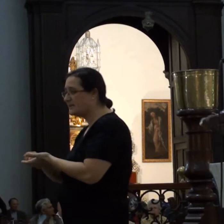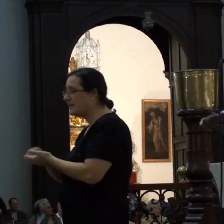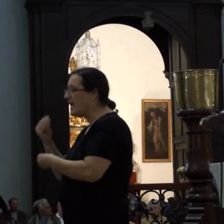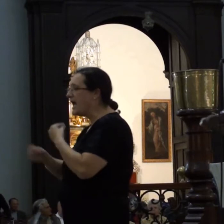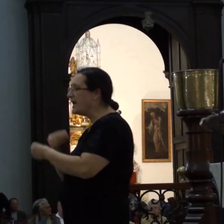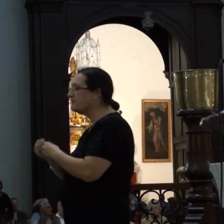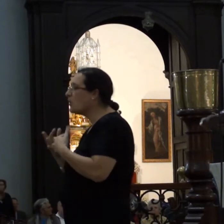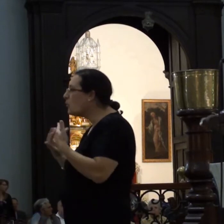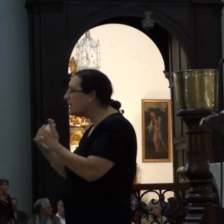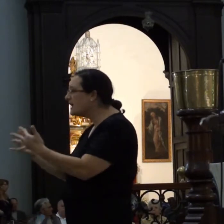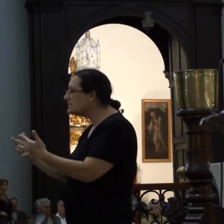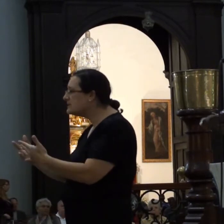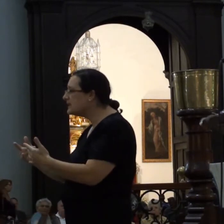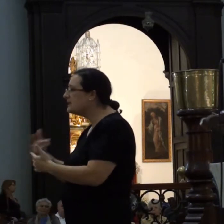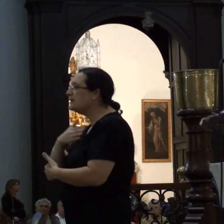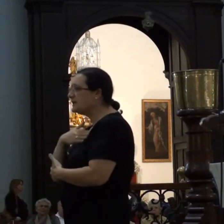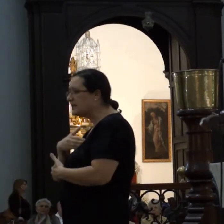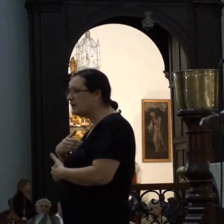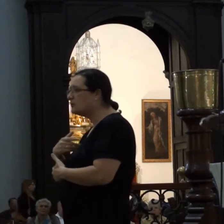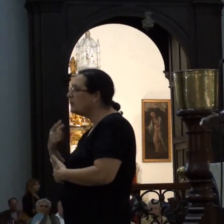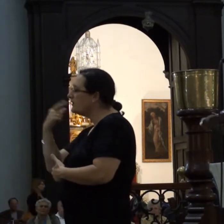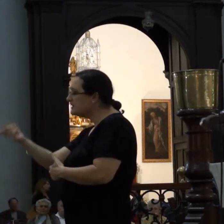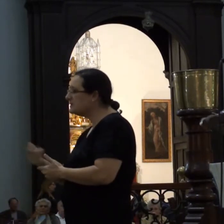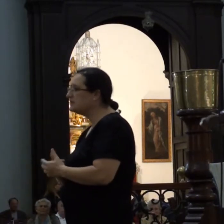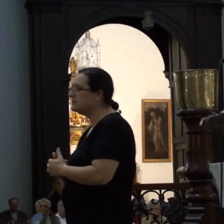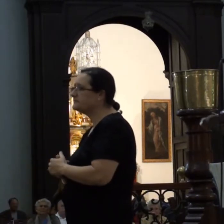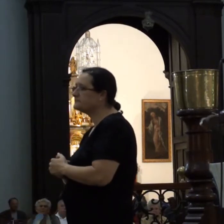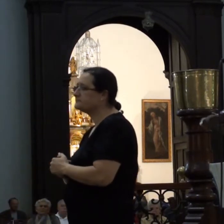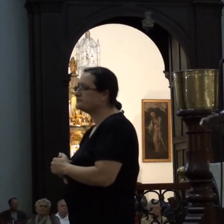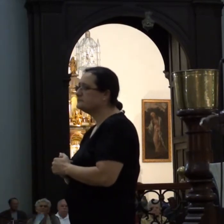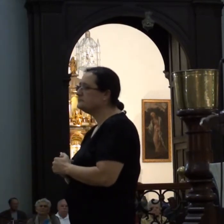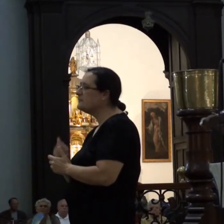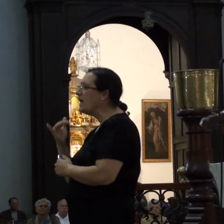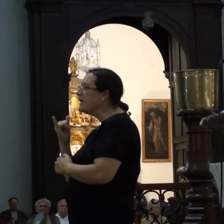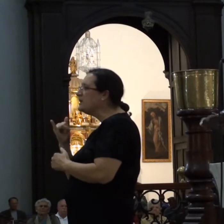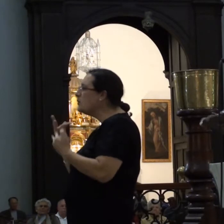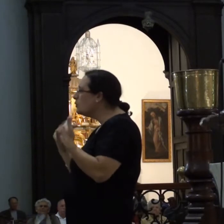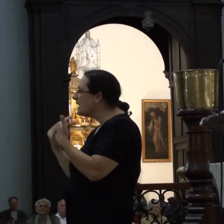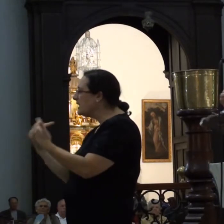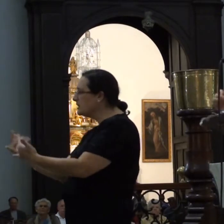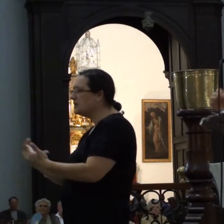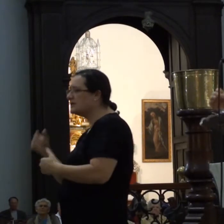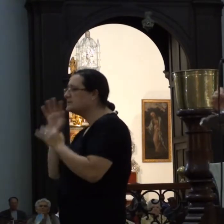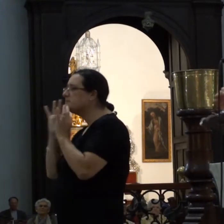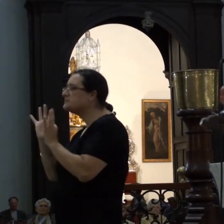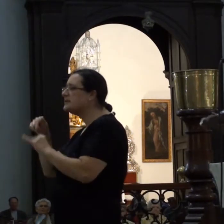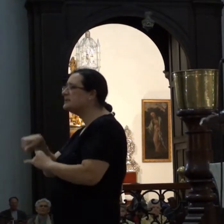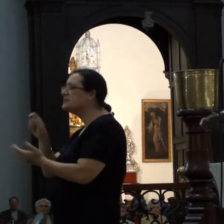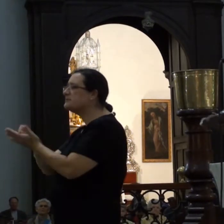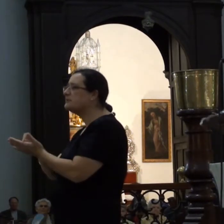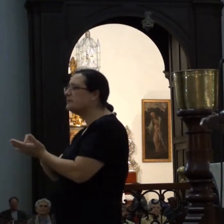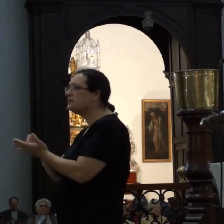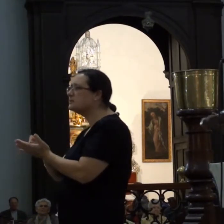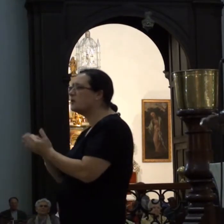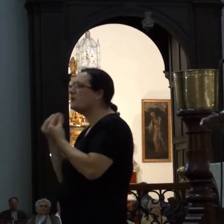que también quiero hacerlas resonar aquí en esta tarde Hay una urgencia especiales en este momento hermanos